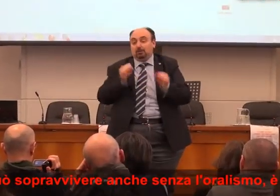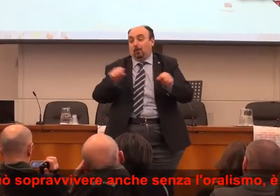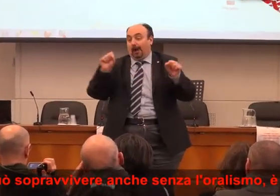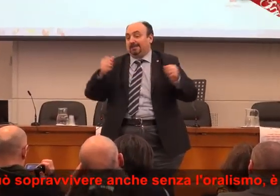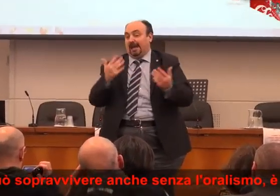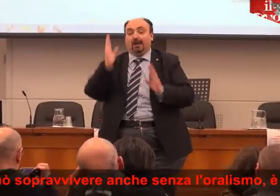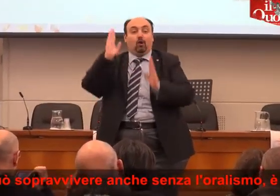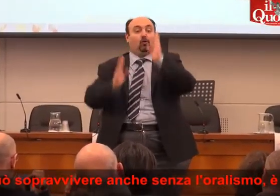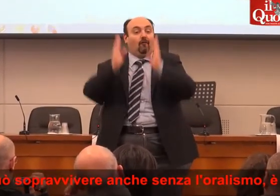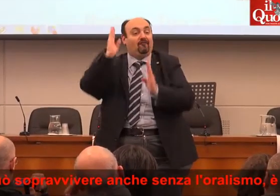'oralismo, è così?